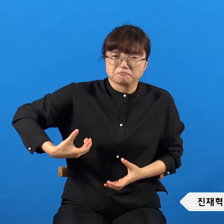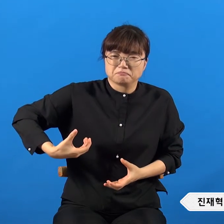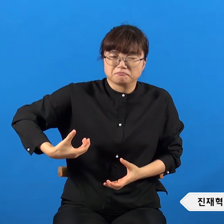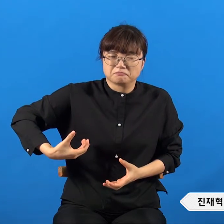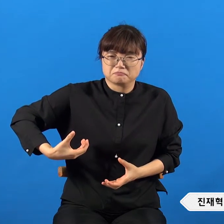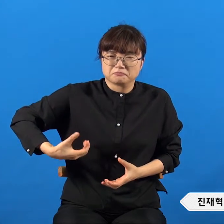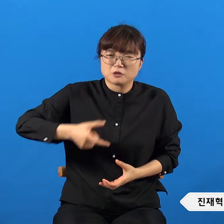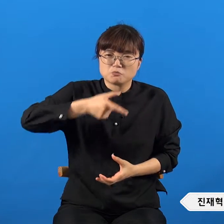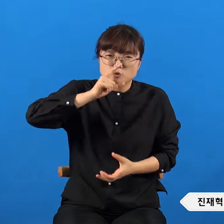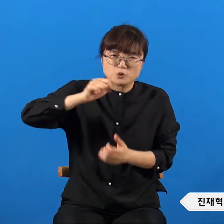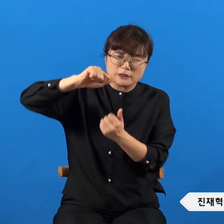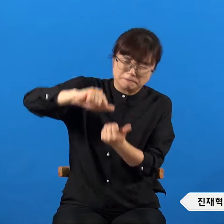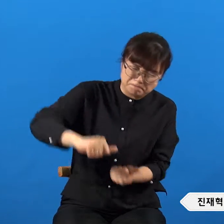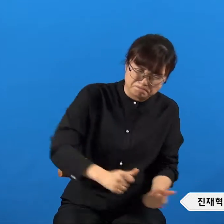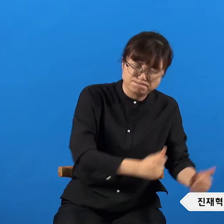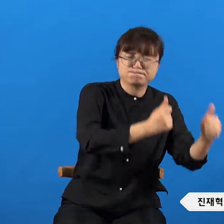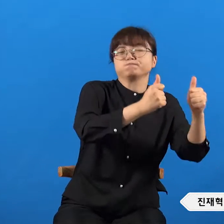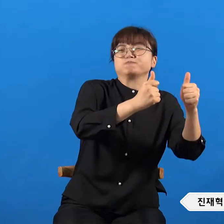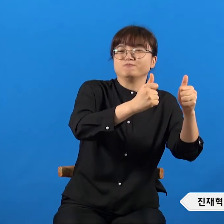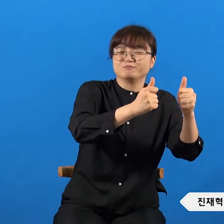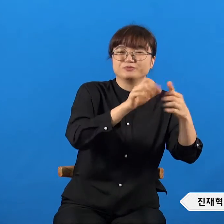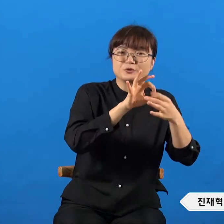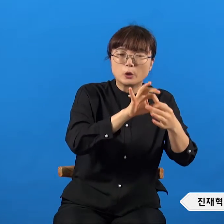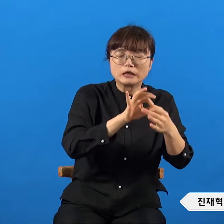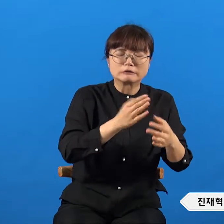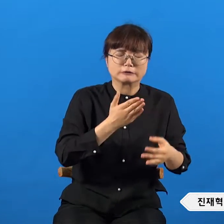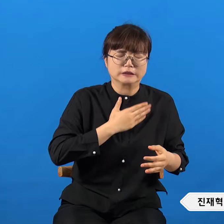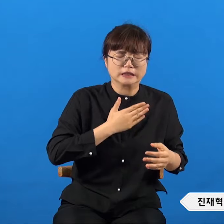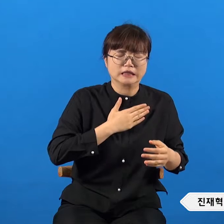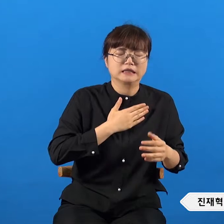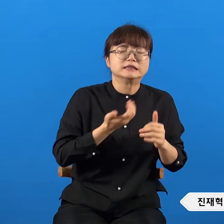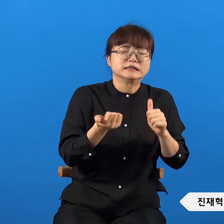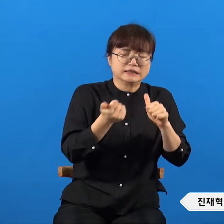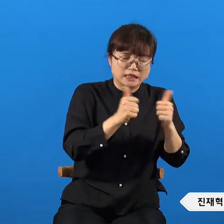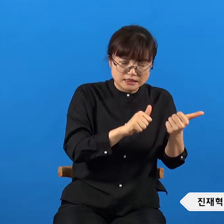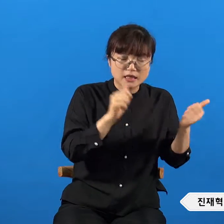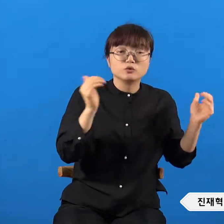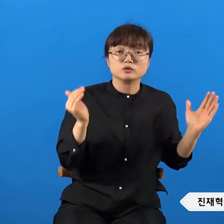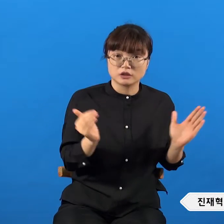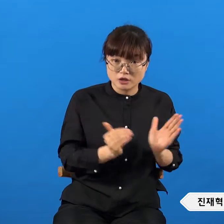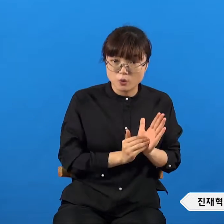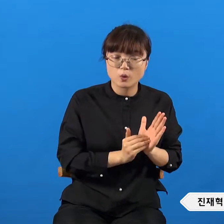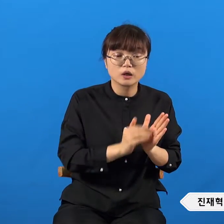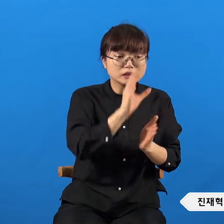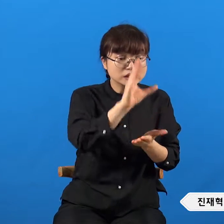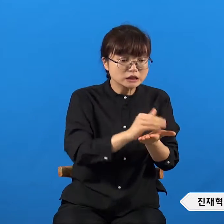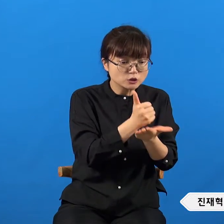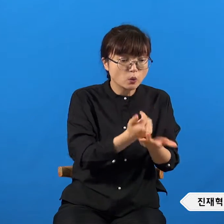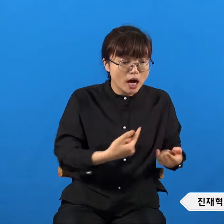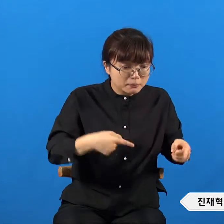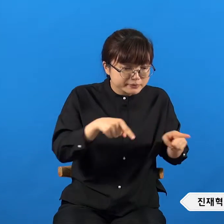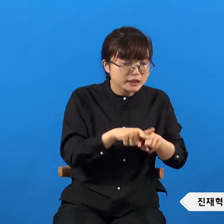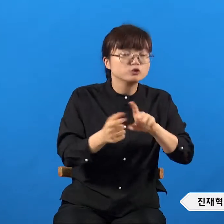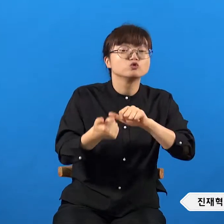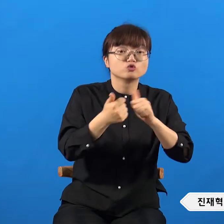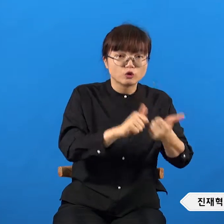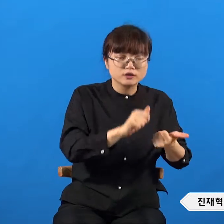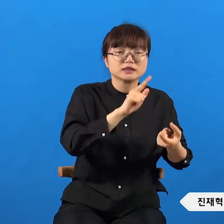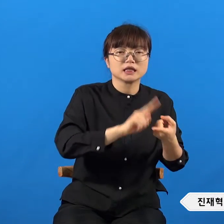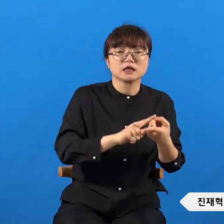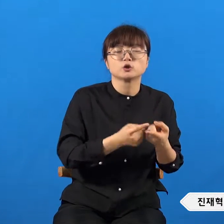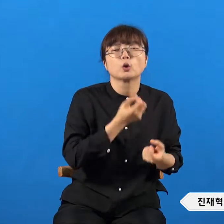안고 물속의 침례를 통해서 내가 장사 지냈고 그리스도와 함께 죽었다는